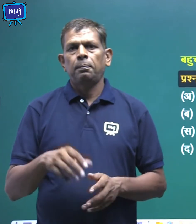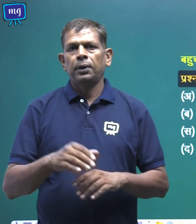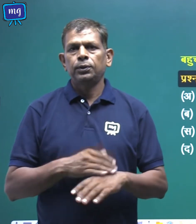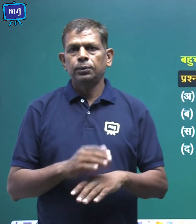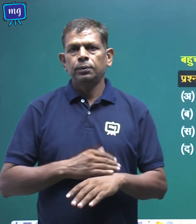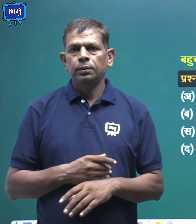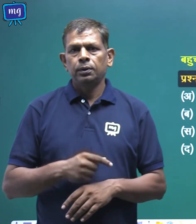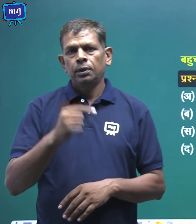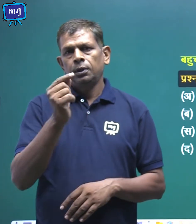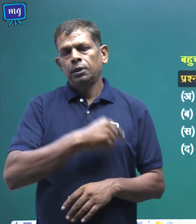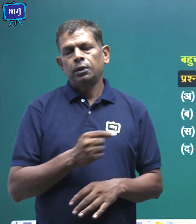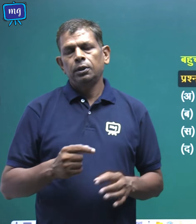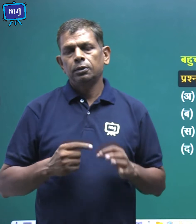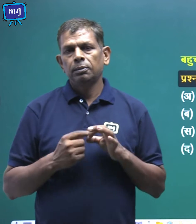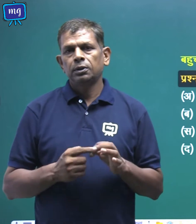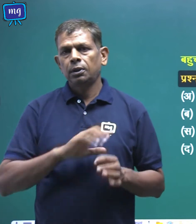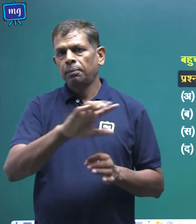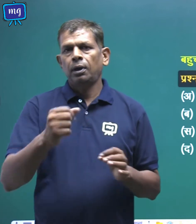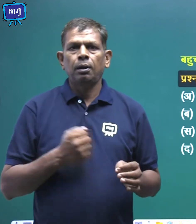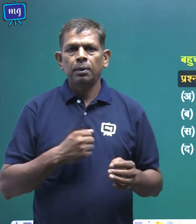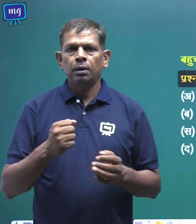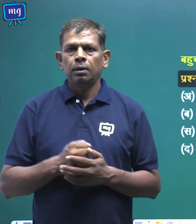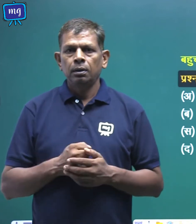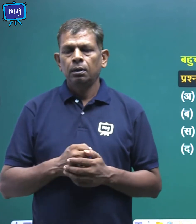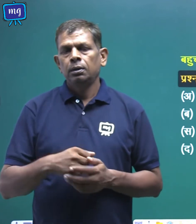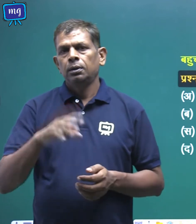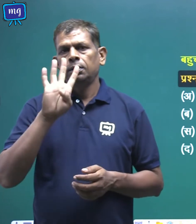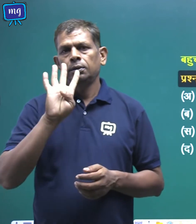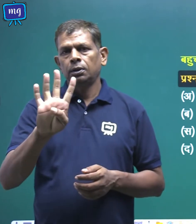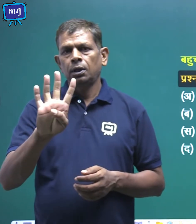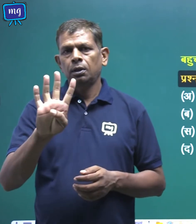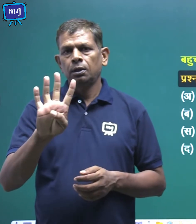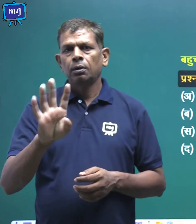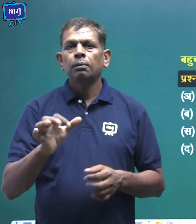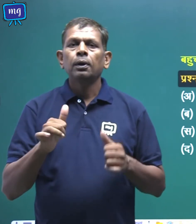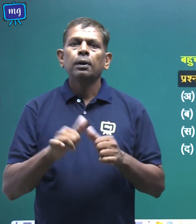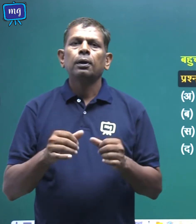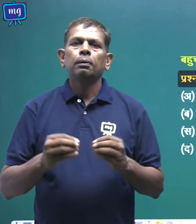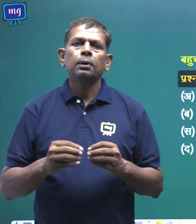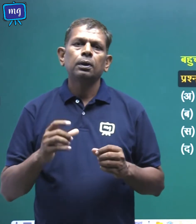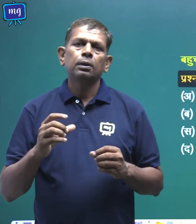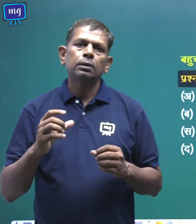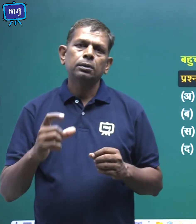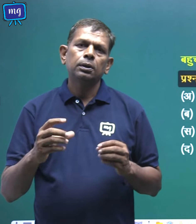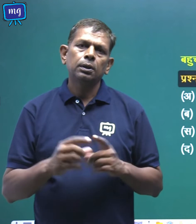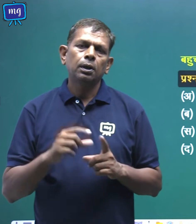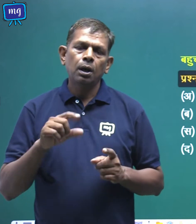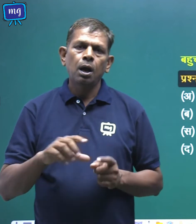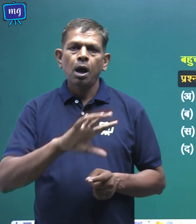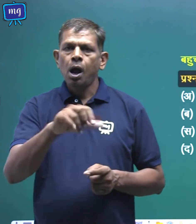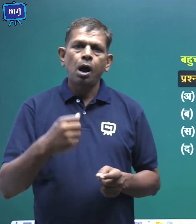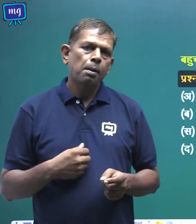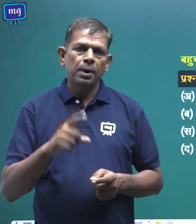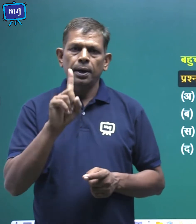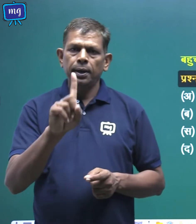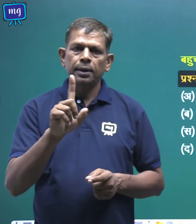बच्चों, इस प्रश्न में हमें 4 विकल्प दिए गए हैं। हमें एक सही